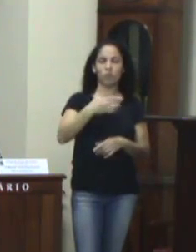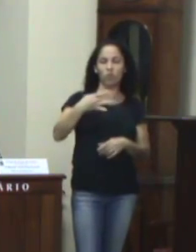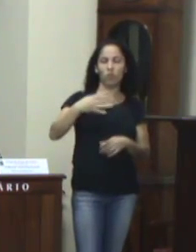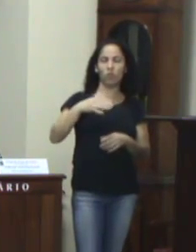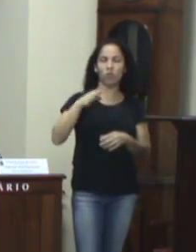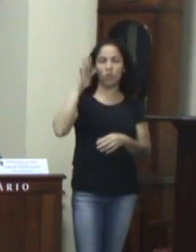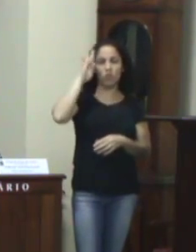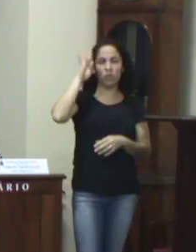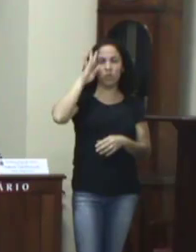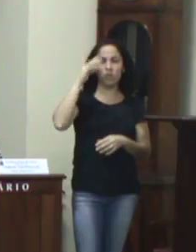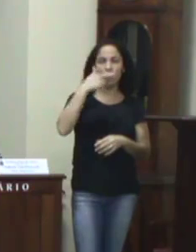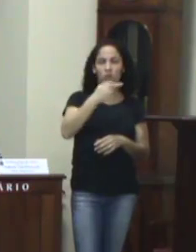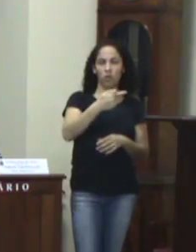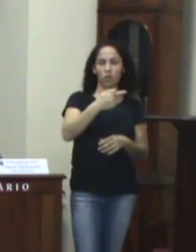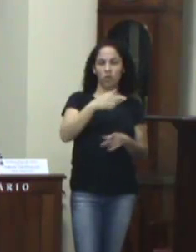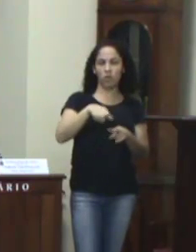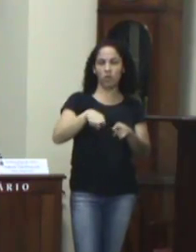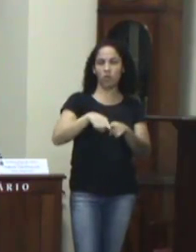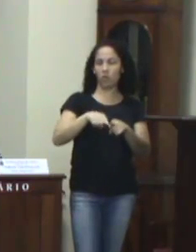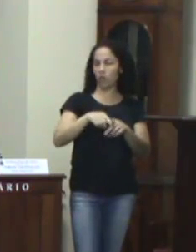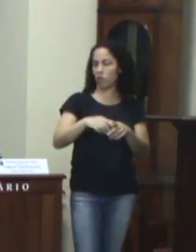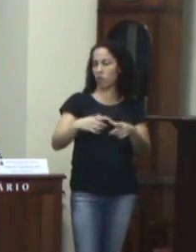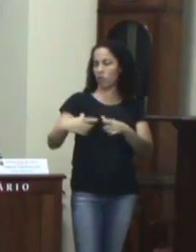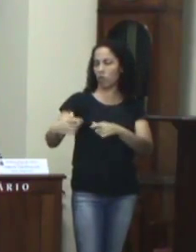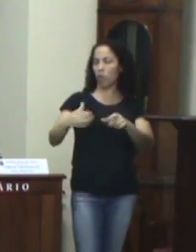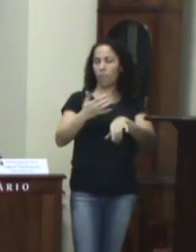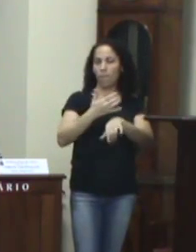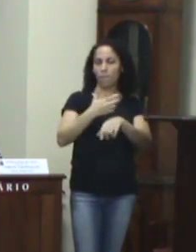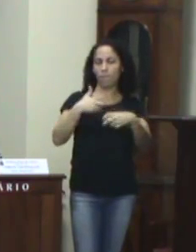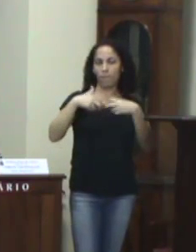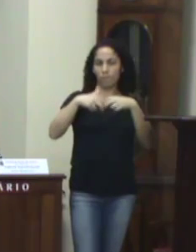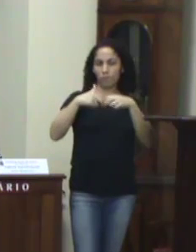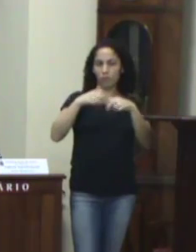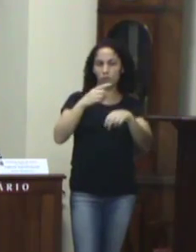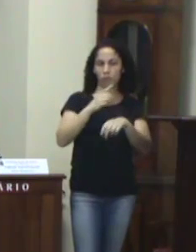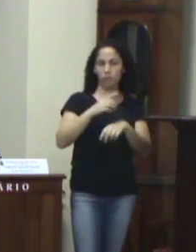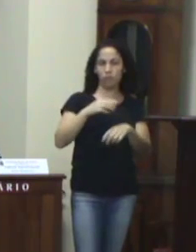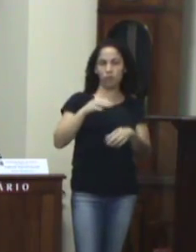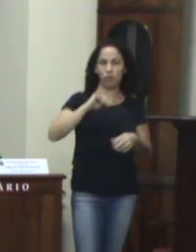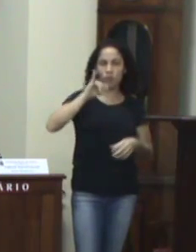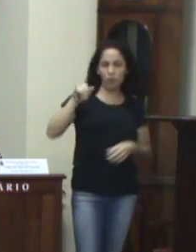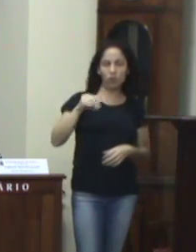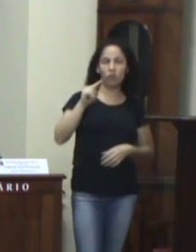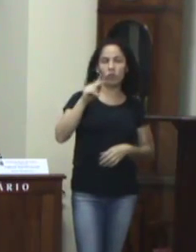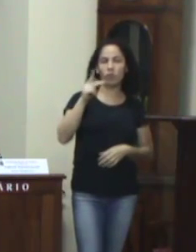24/10/2018, quarta-feira, às 7 horas, na Estação Ferroviária, situada na Praça Duque de Caxias, em Jumaná.